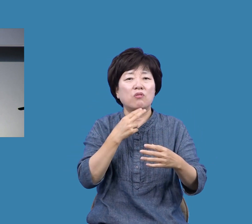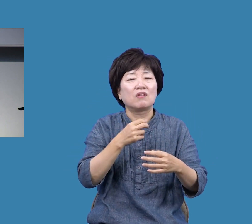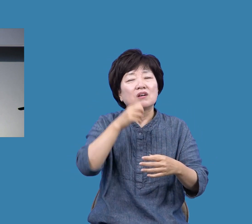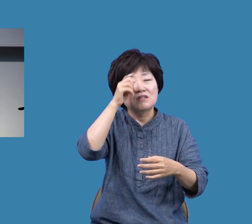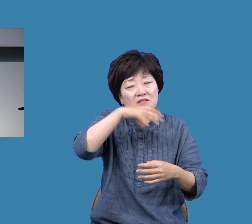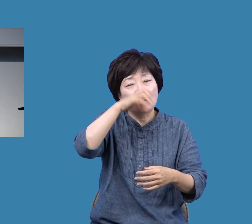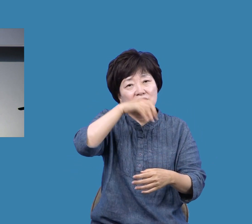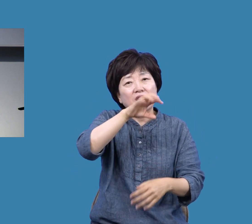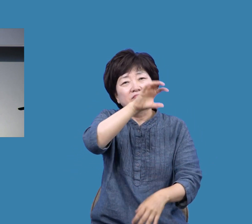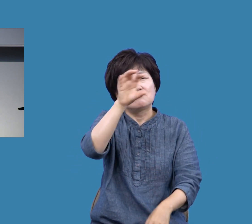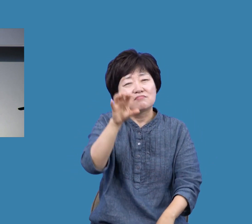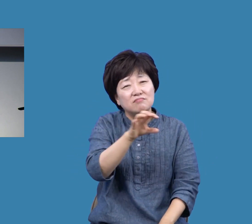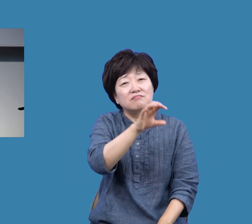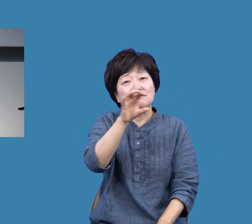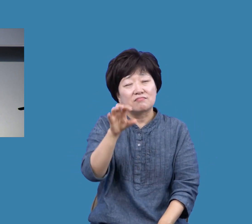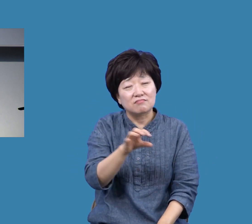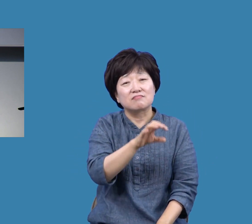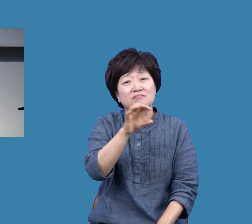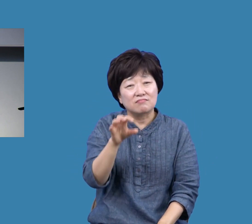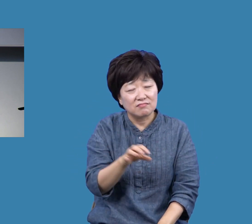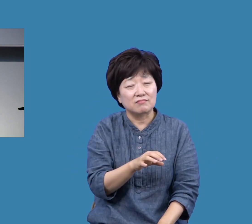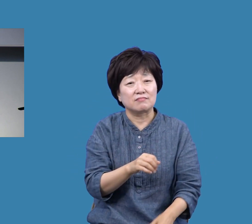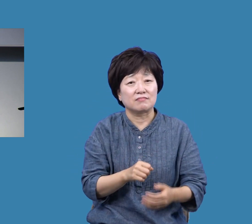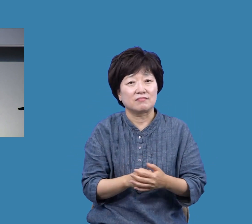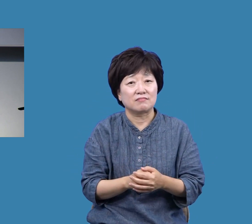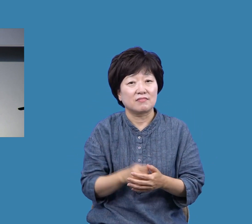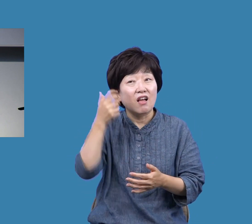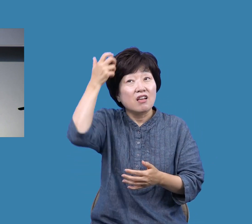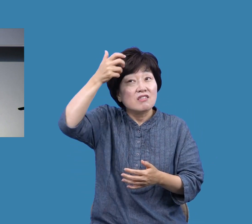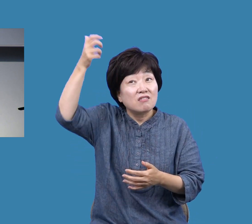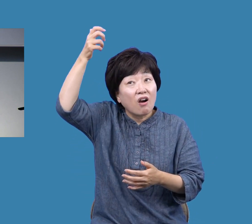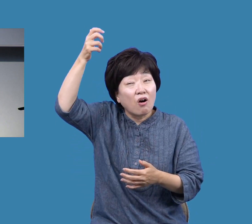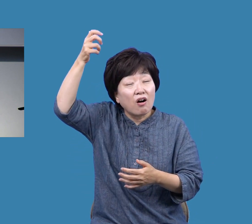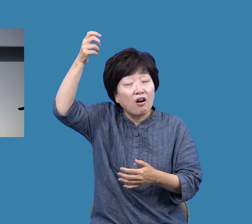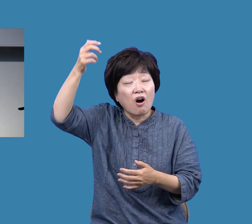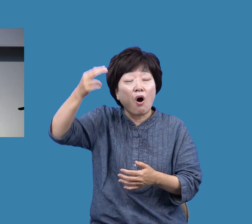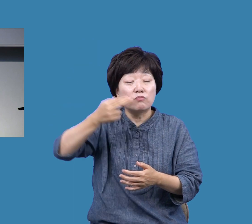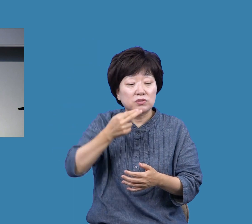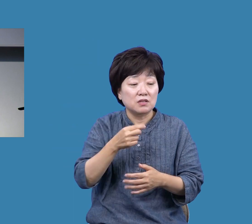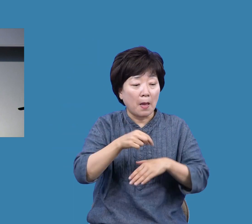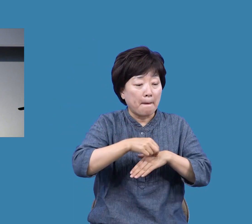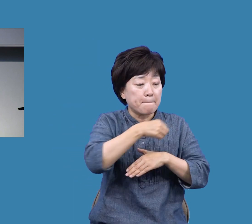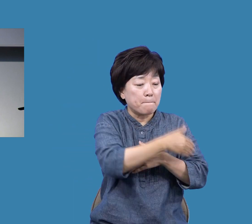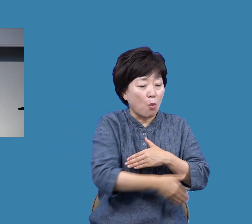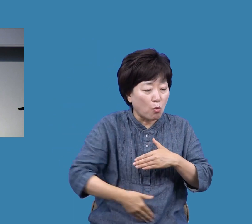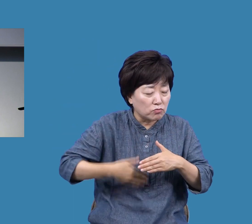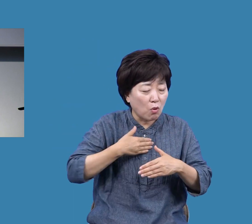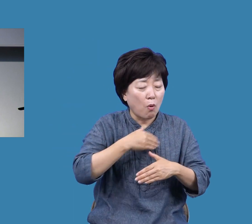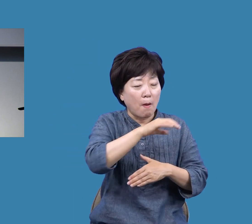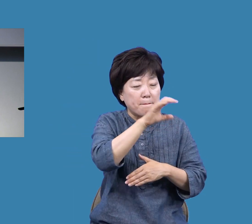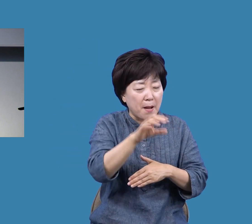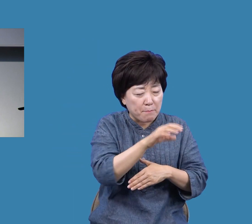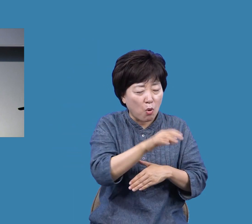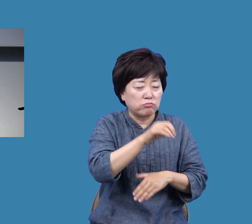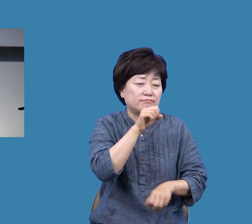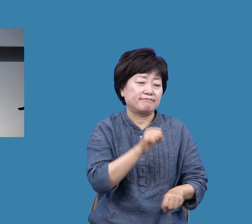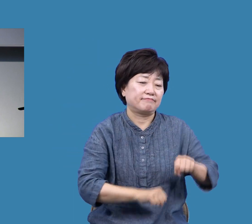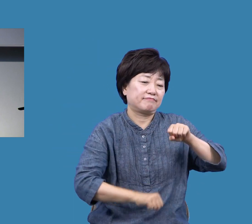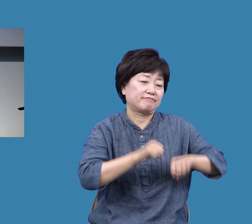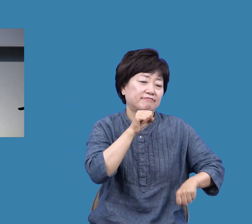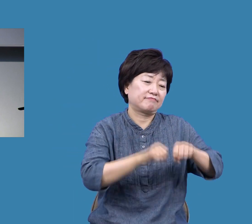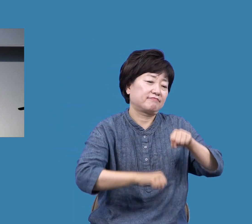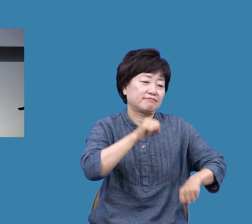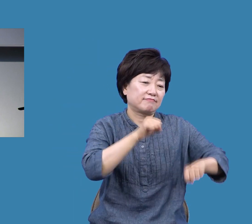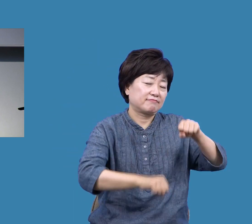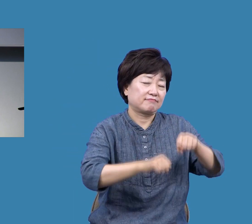영적인 각성력을 뺏어가 버립니다. 그냥 영 없이 몸으로 행합니다. 반복되면 공동체 안에 문화가